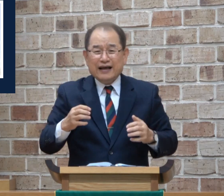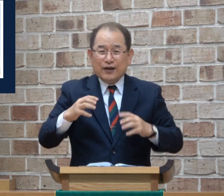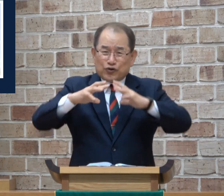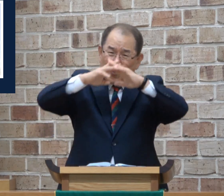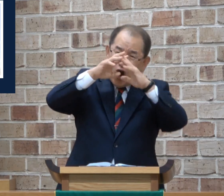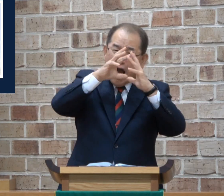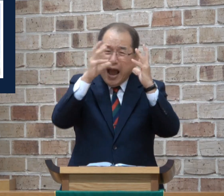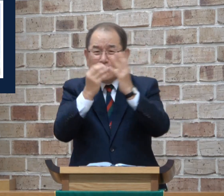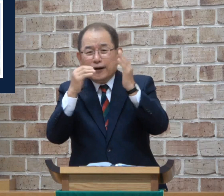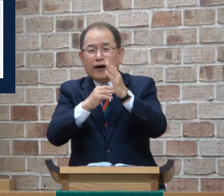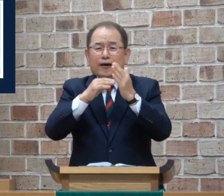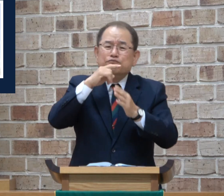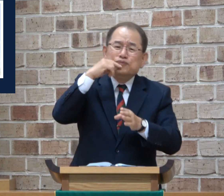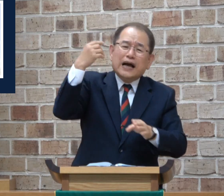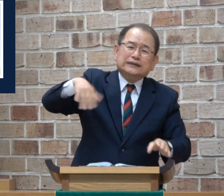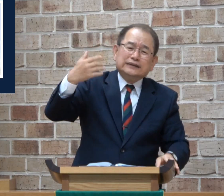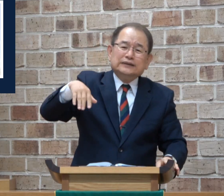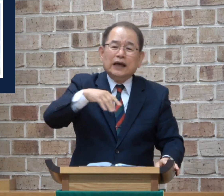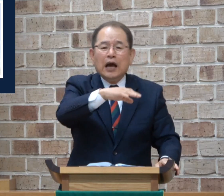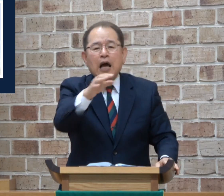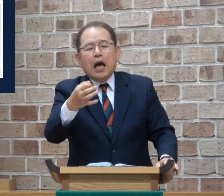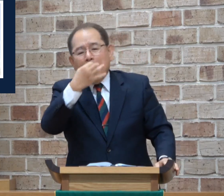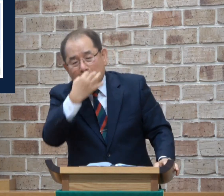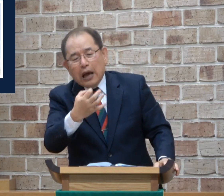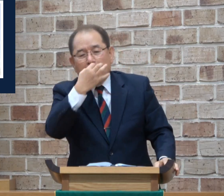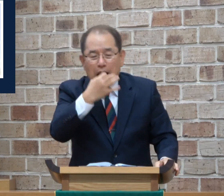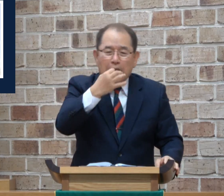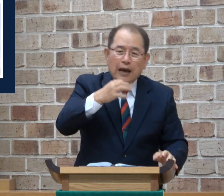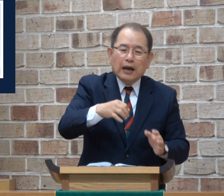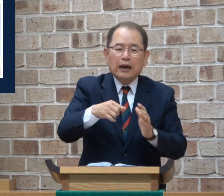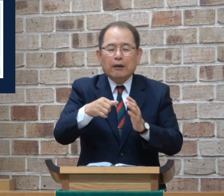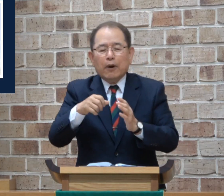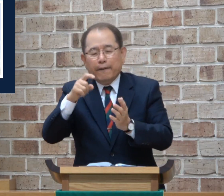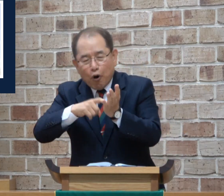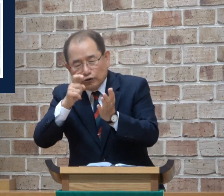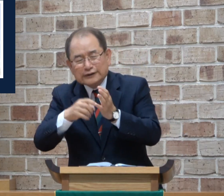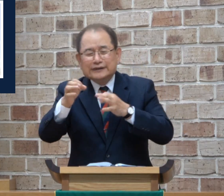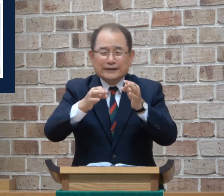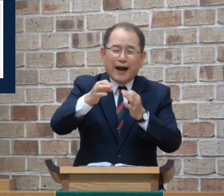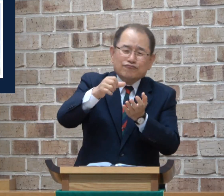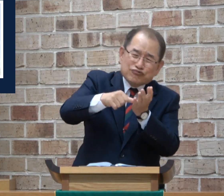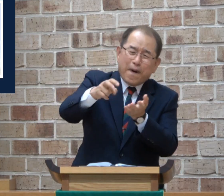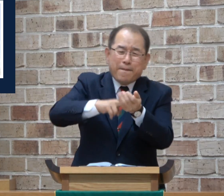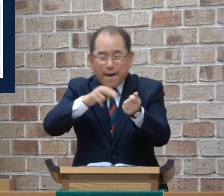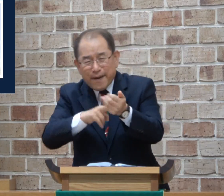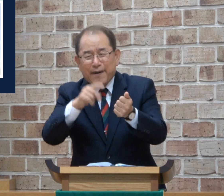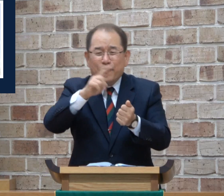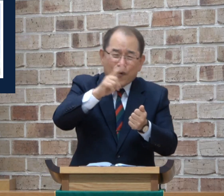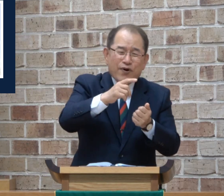갚지 못해서 우리가 힘들었고, 또 벼룩시장 여러 가지 일들을 통해서